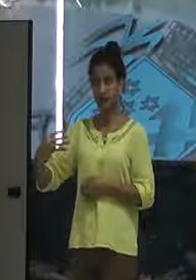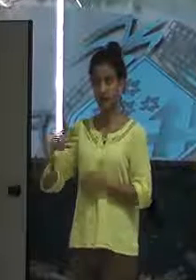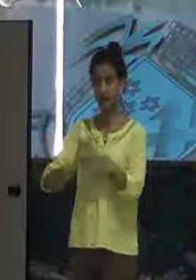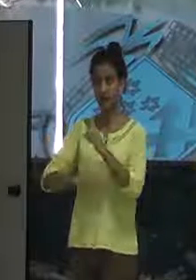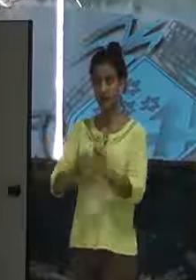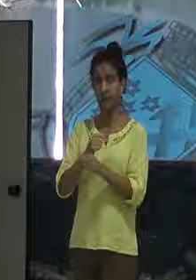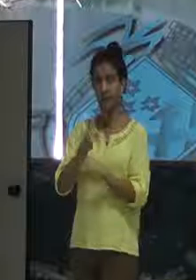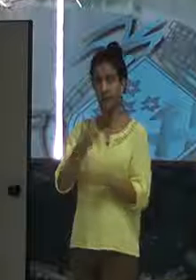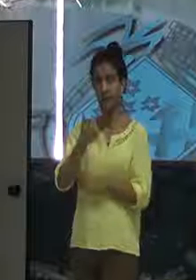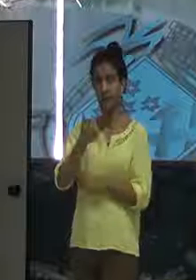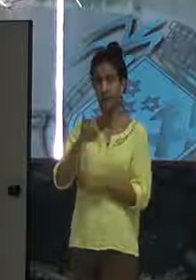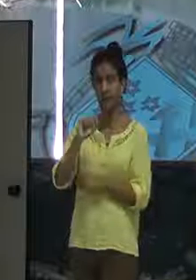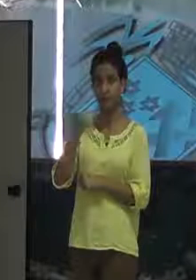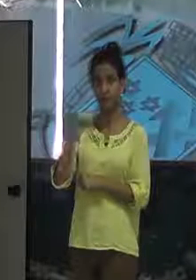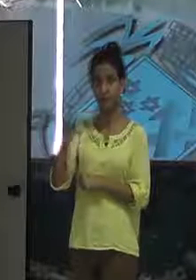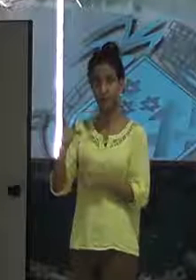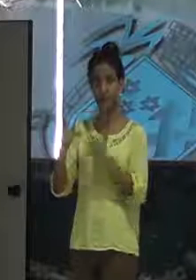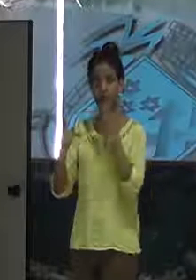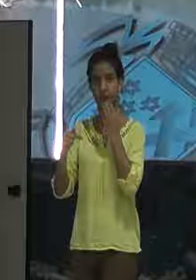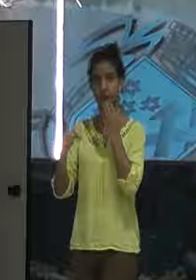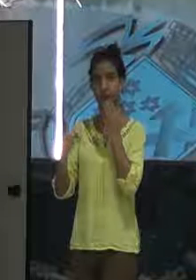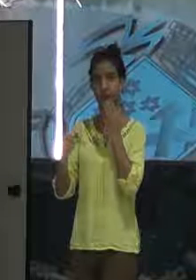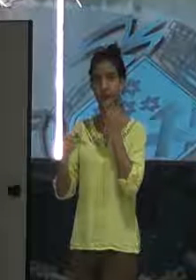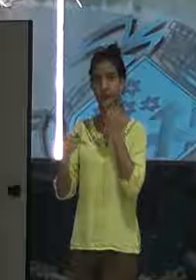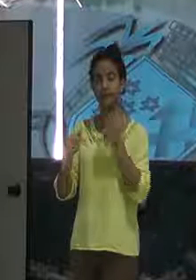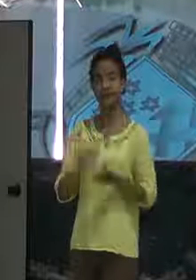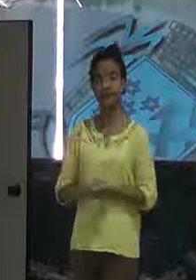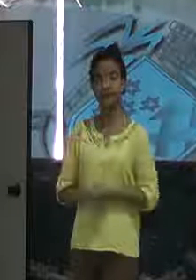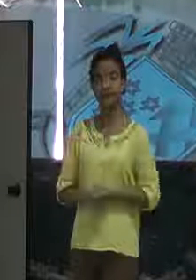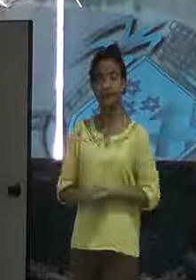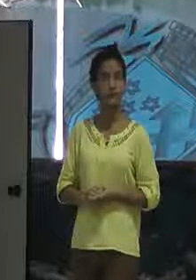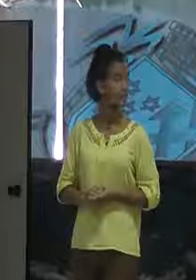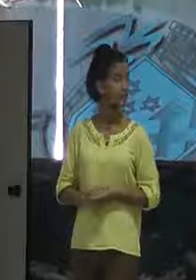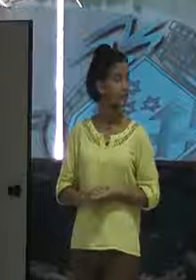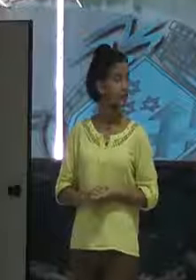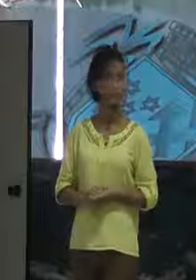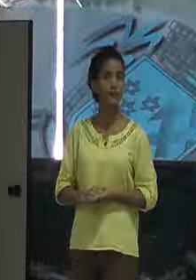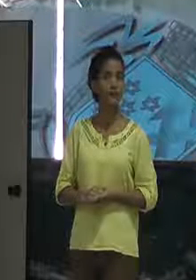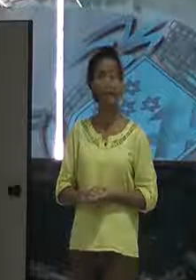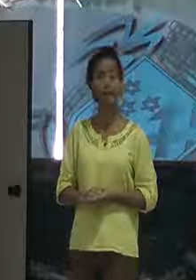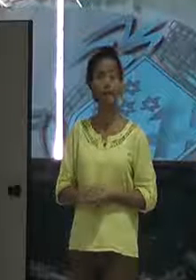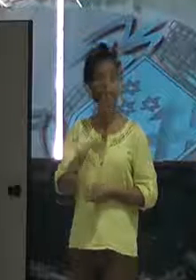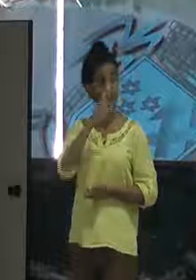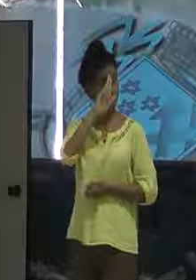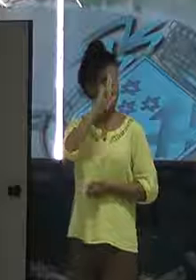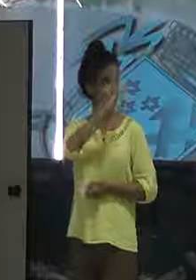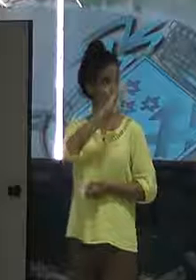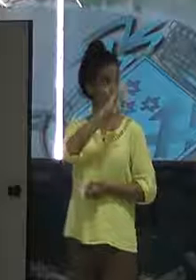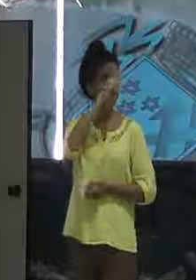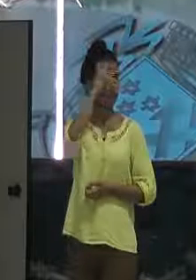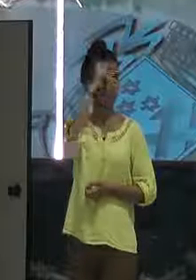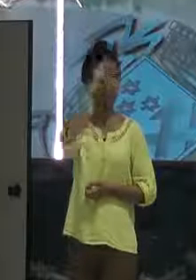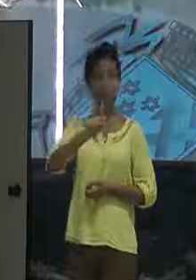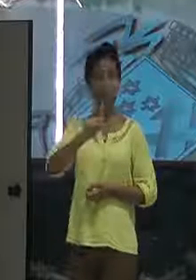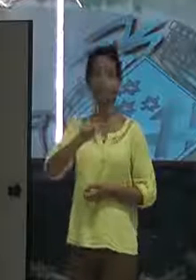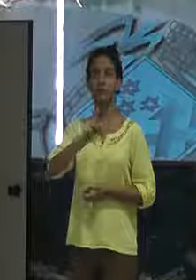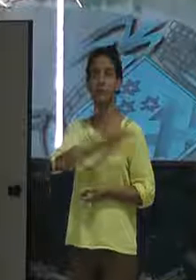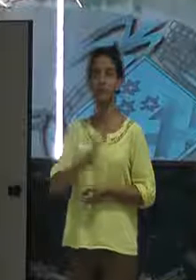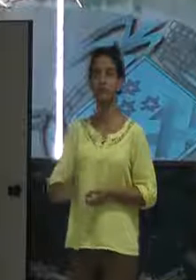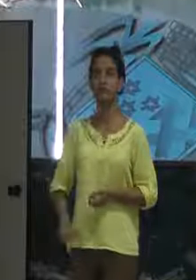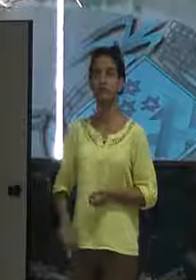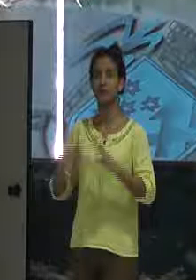444/2017. Salvador, 13 de julho. A Sua Excelência, o senhor Lucas Paiva, presidente da Câmara Municipal